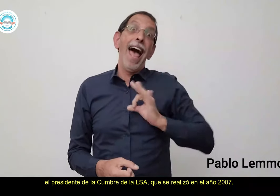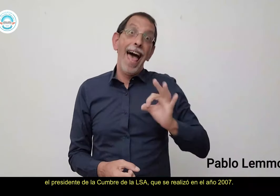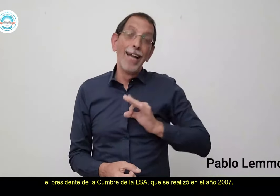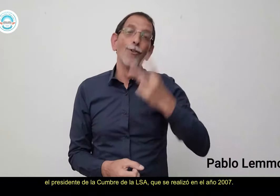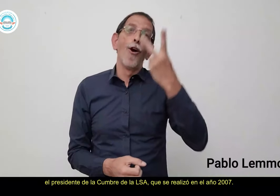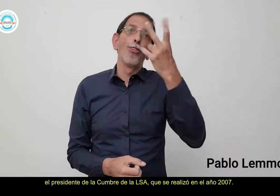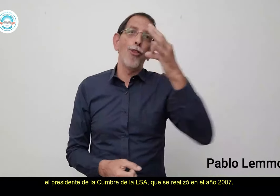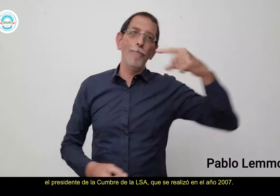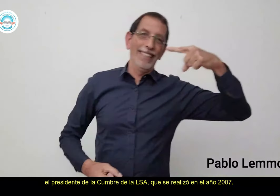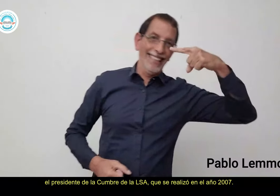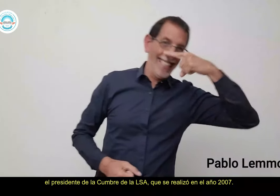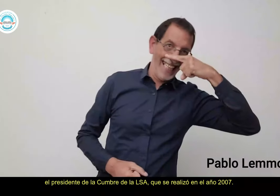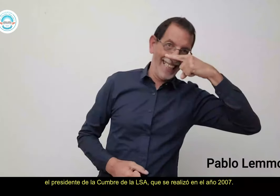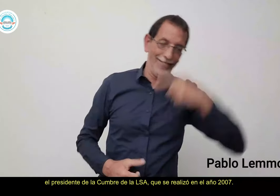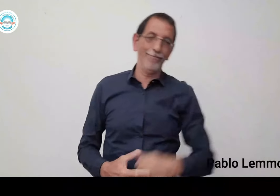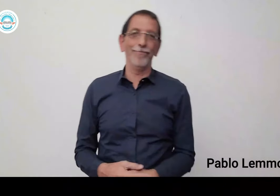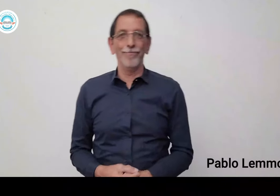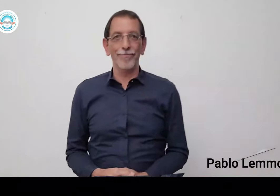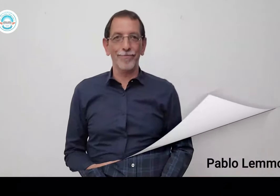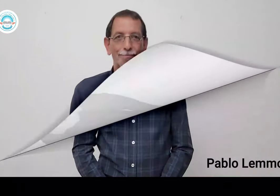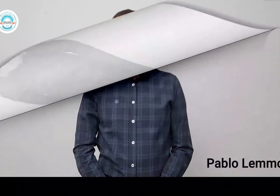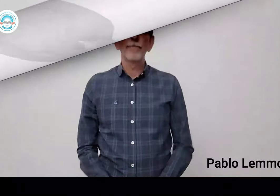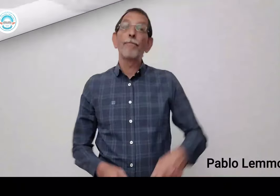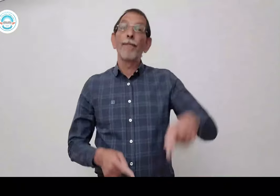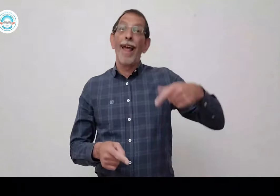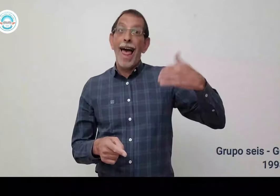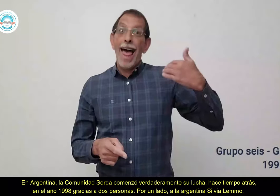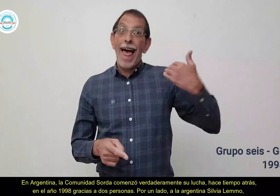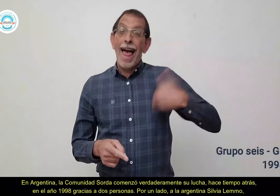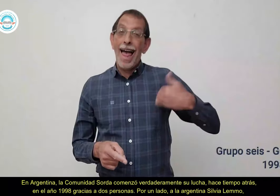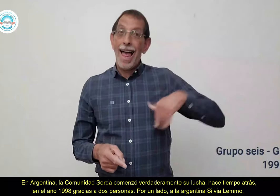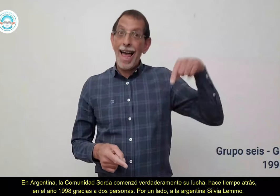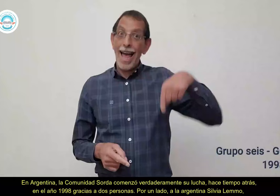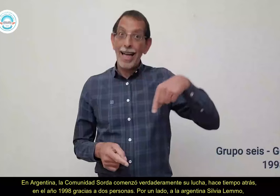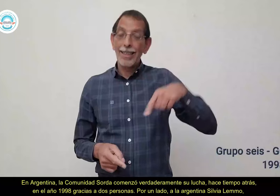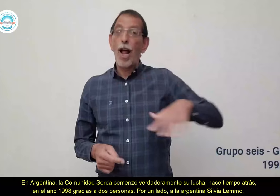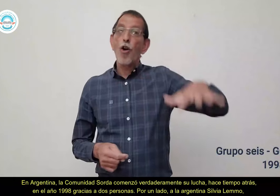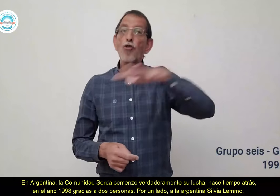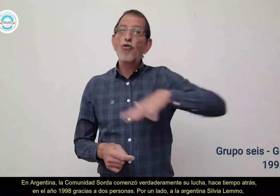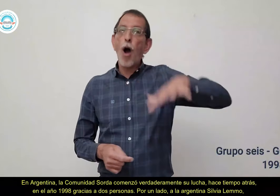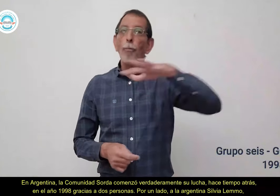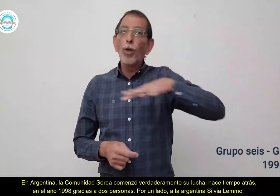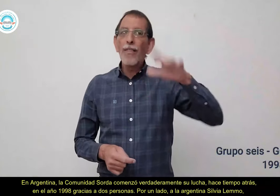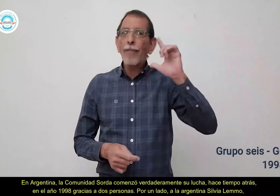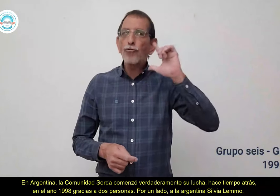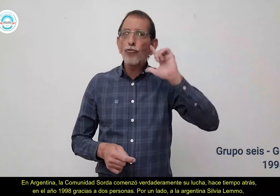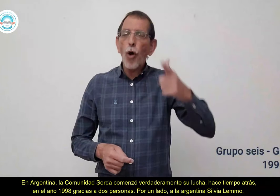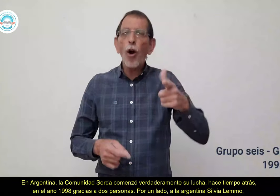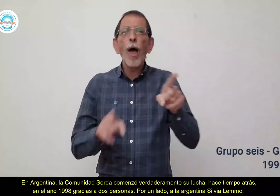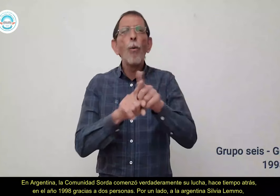el año 2007. En Argentina, la comunidad sorda